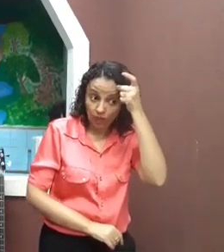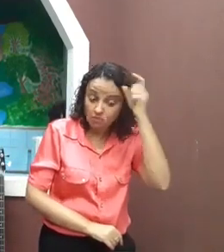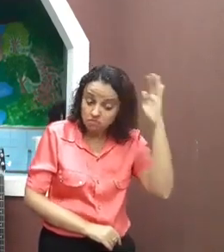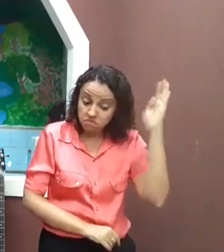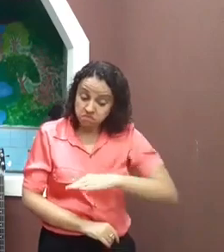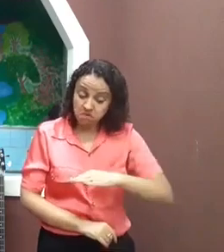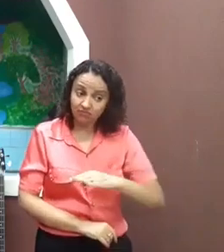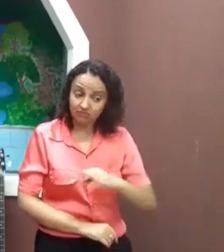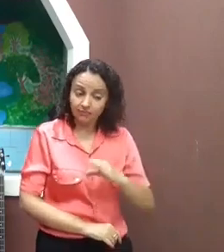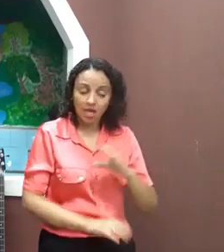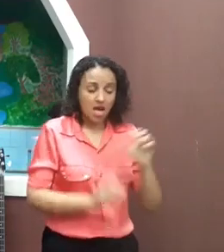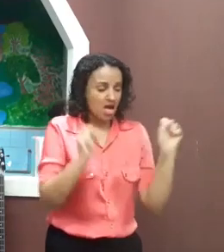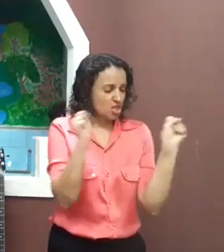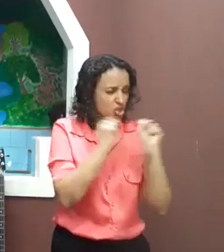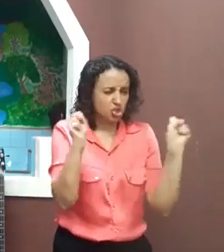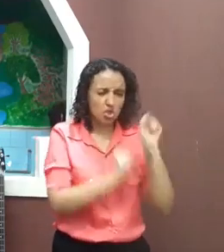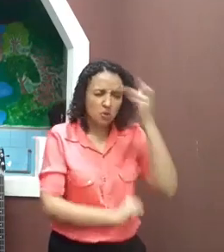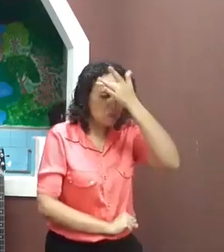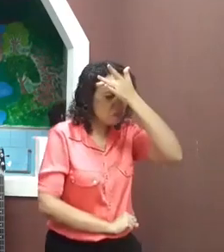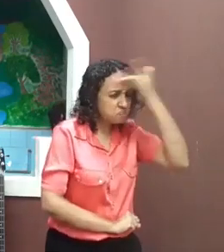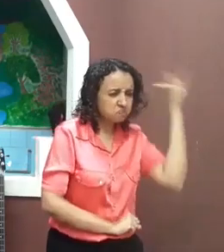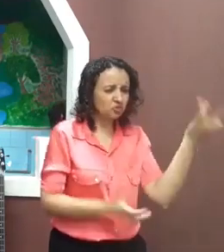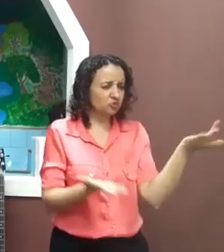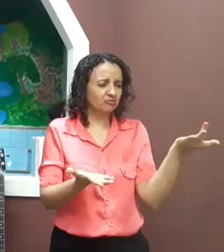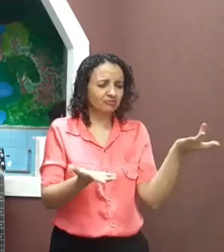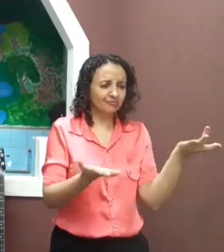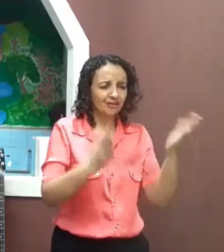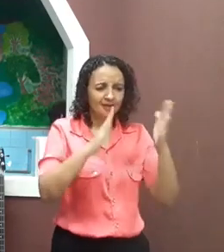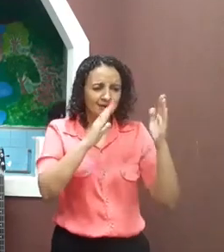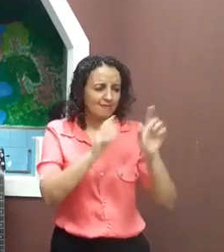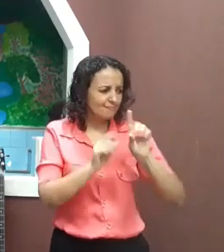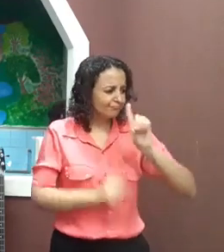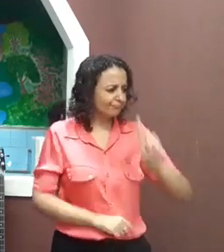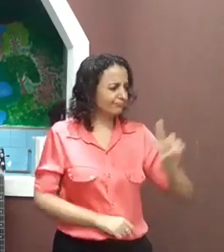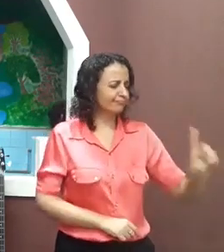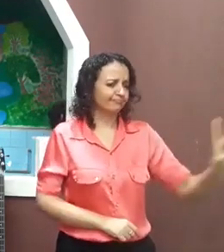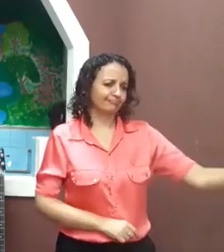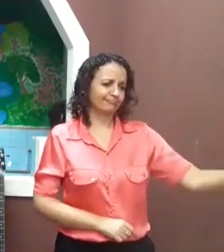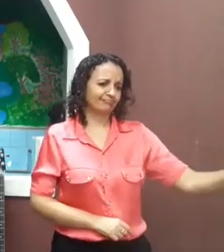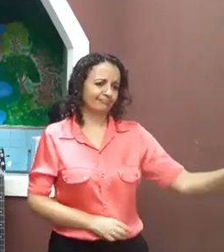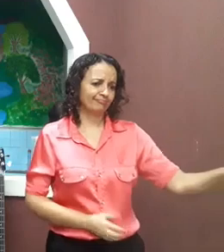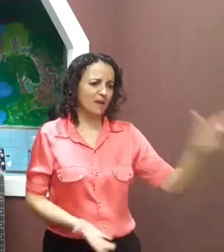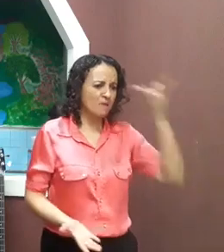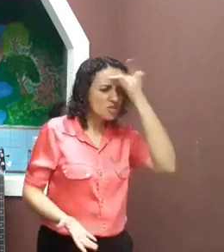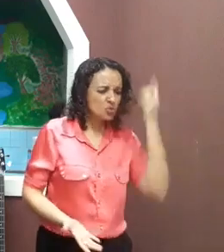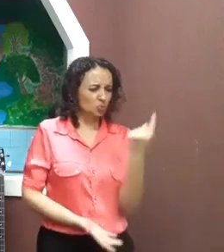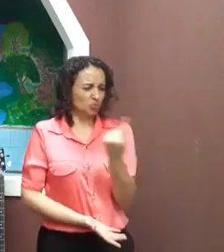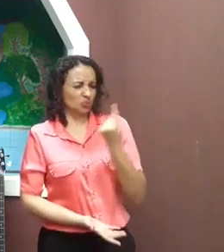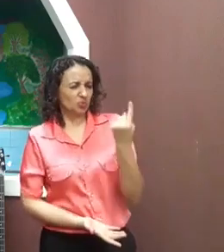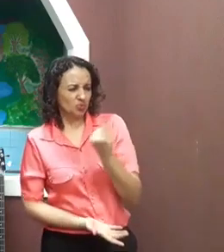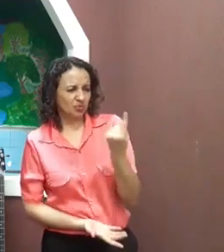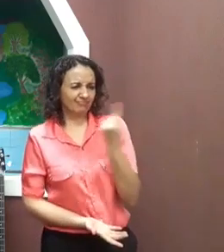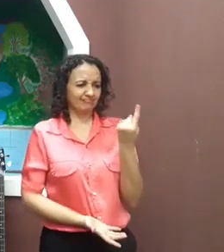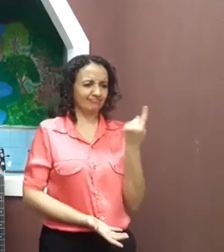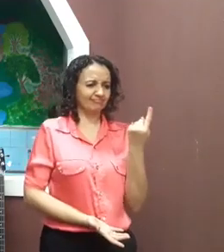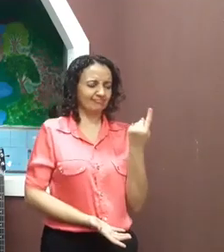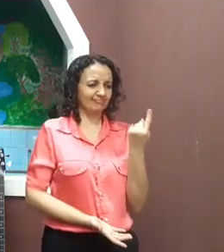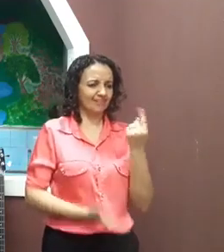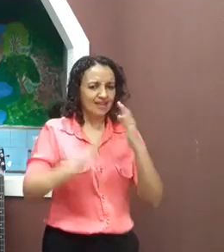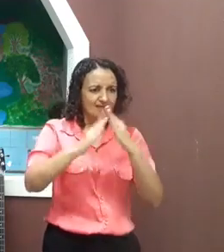afastados. Satanás ama crentes desligados do corpo, crentes isolados da família de